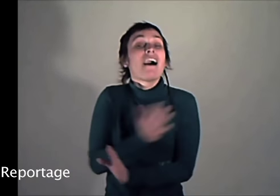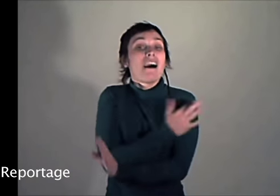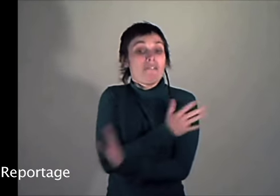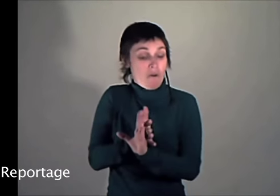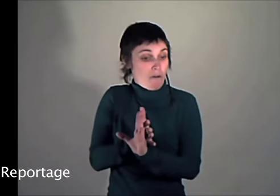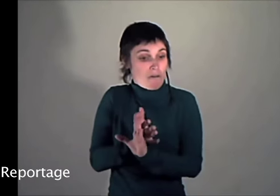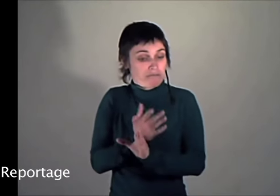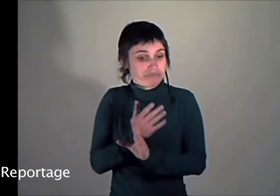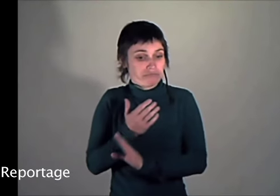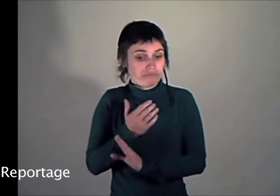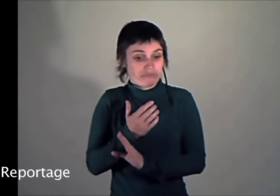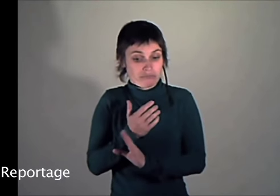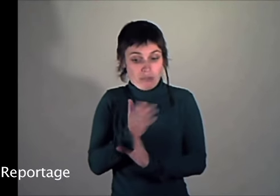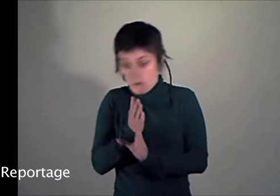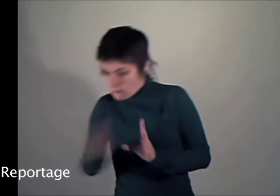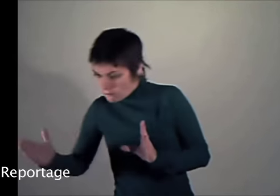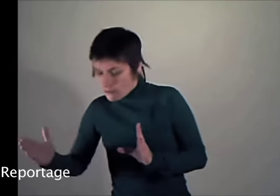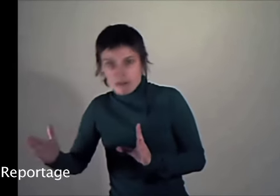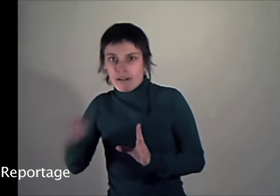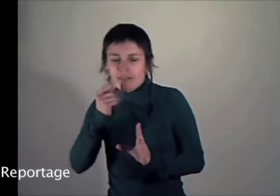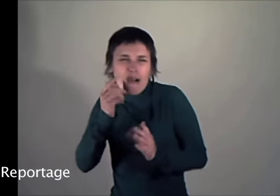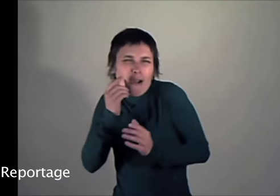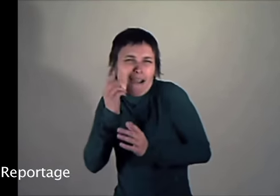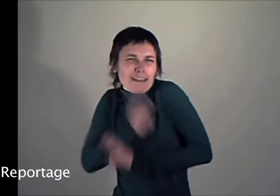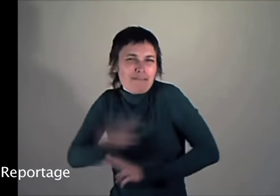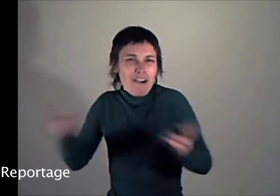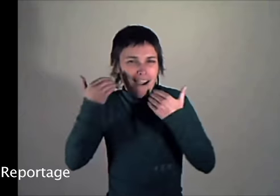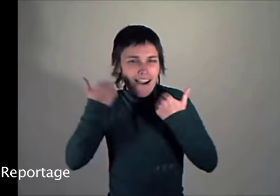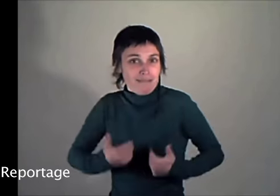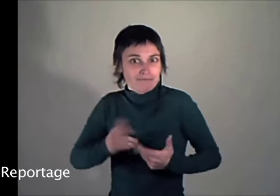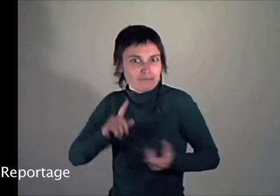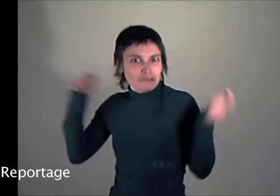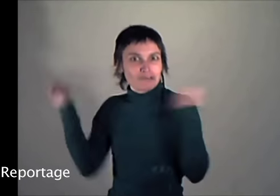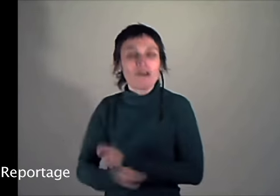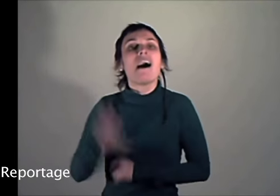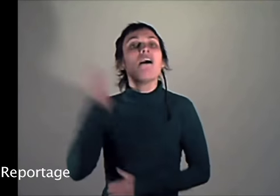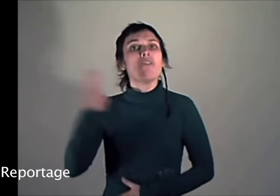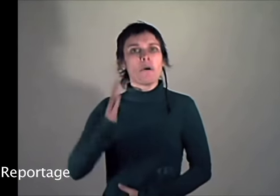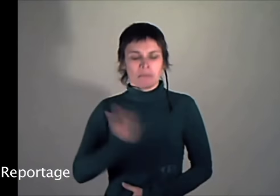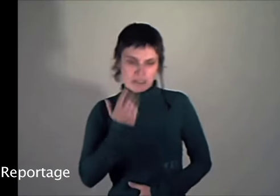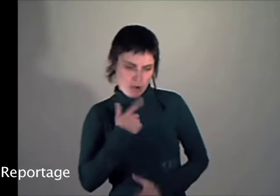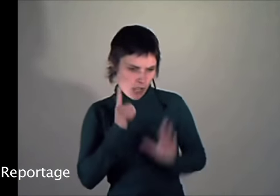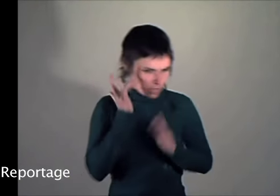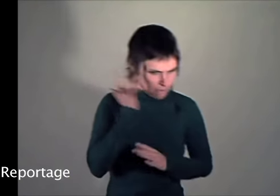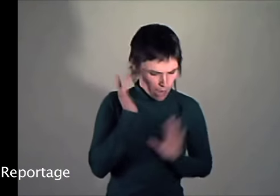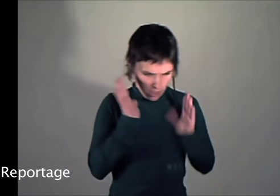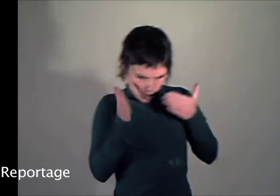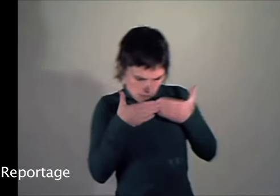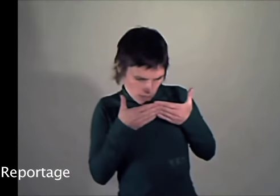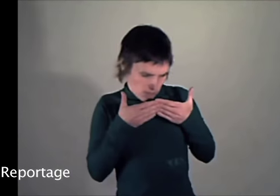c'est vraiment un beau cadeau, la langue des signes, quoi. Ça m'a donné une identité. Avant, moi, avant que je découvre